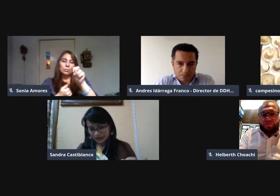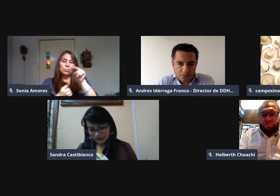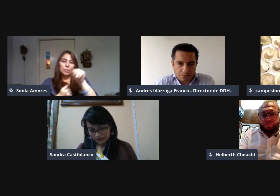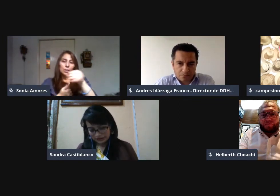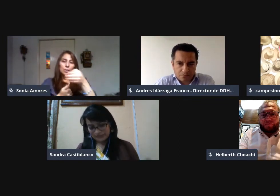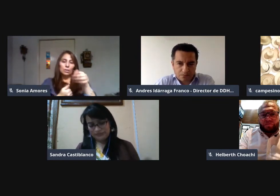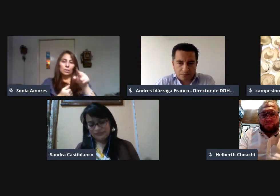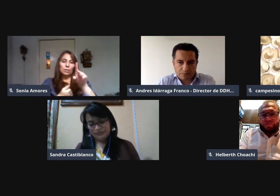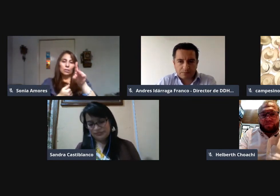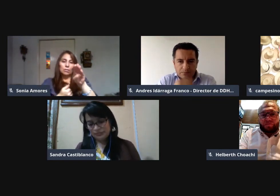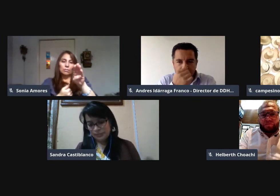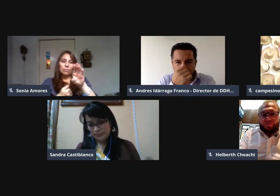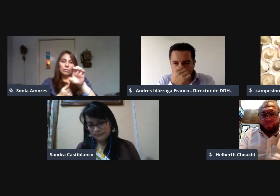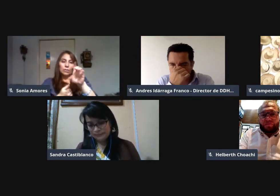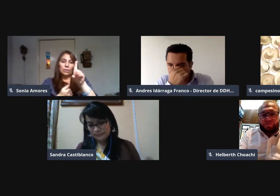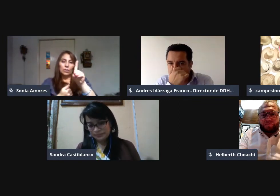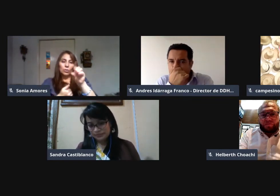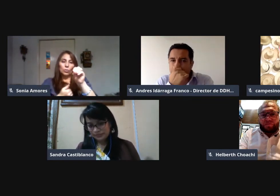Germán, adelante.